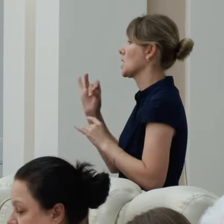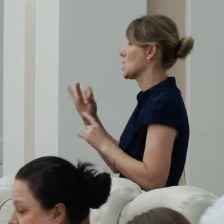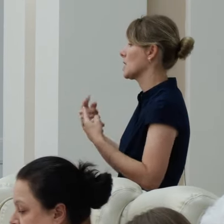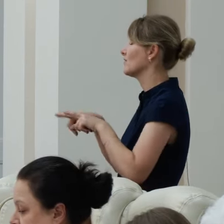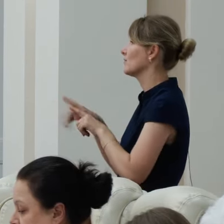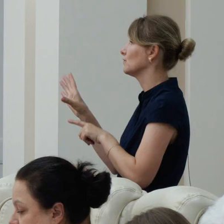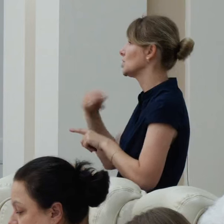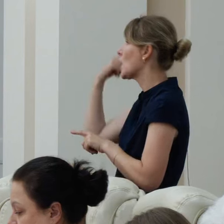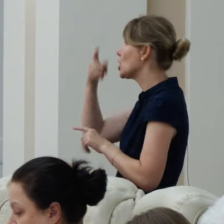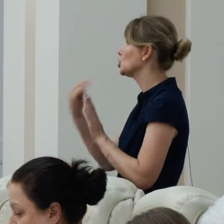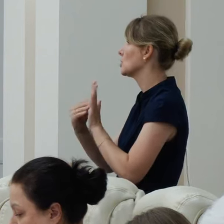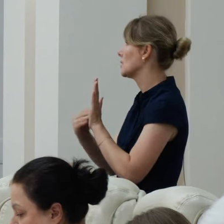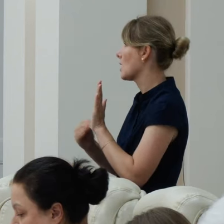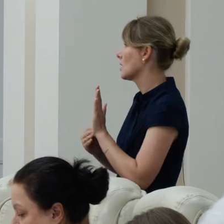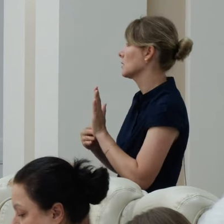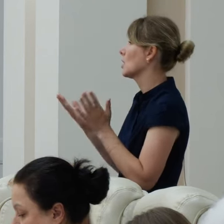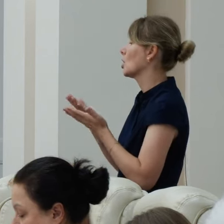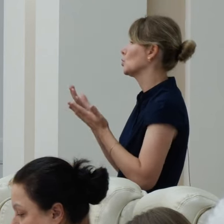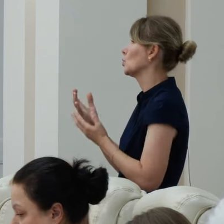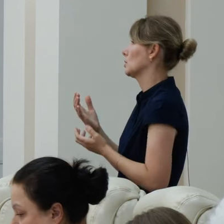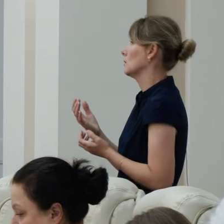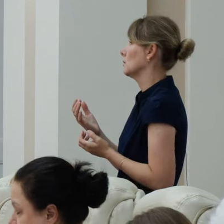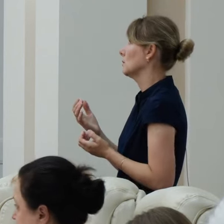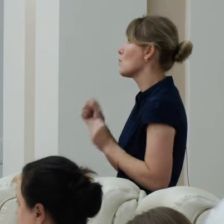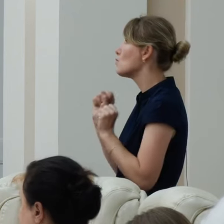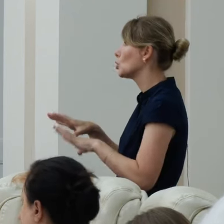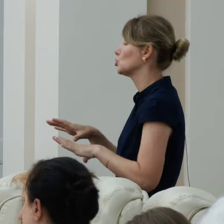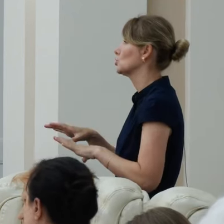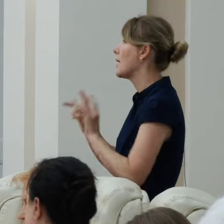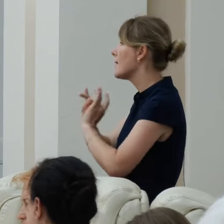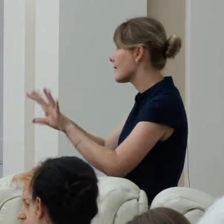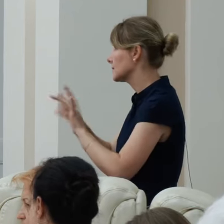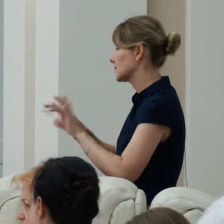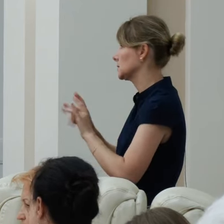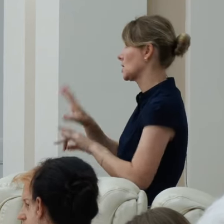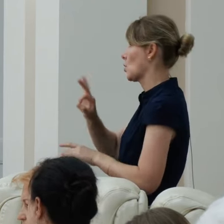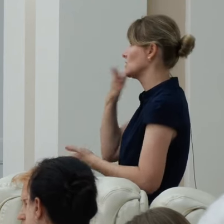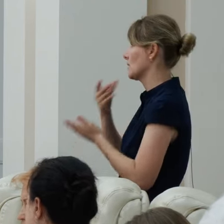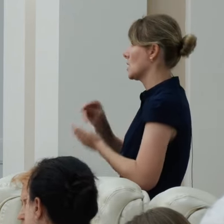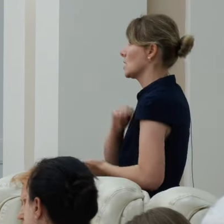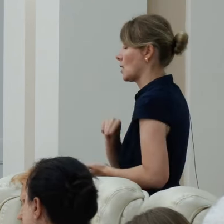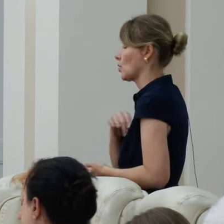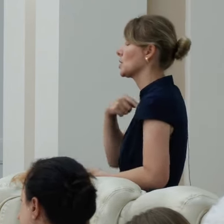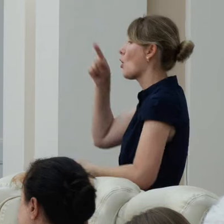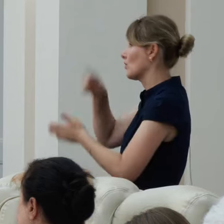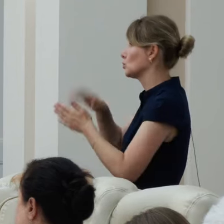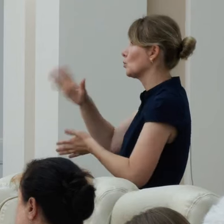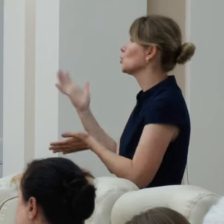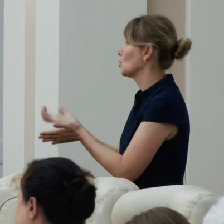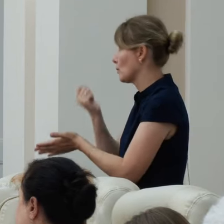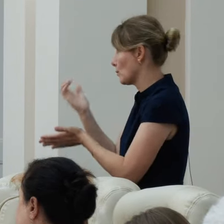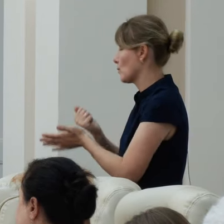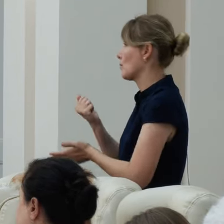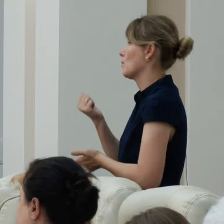să identifice practicile bune, să celebreze succesul, pentru că eu sunt sigură că va exista succes în acest